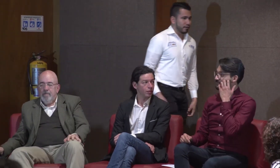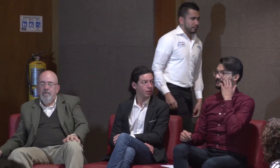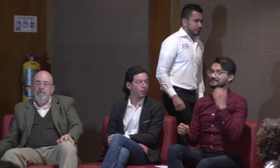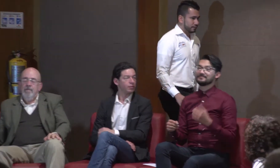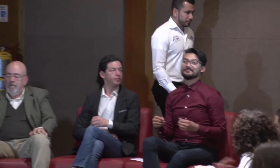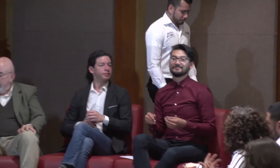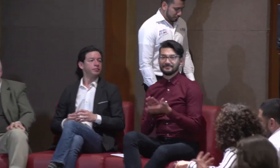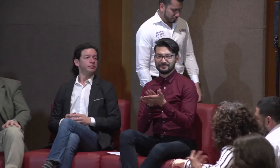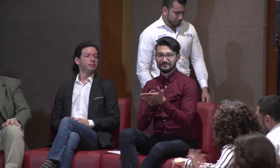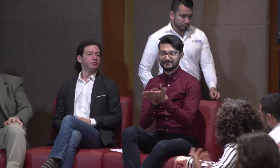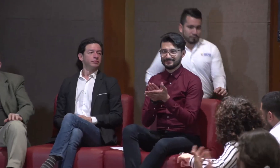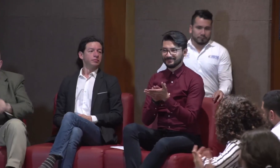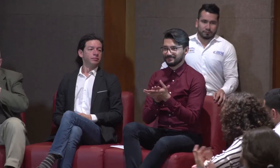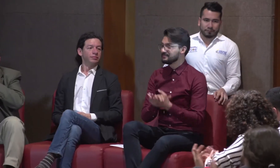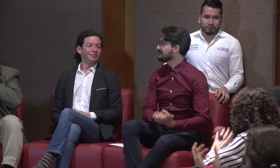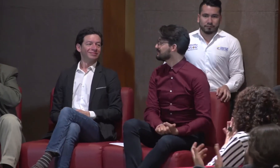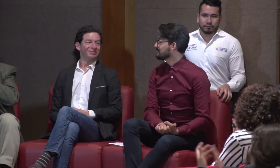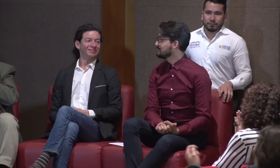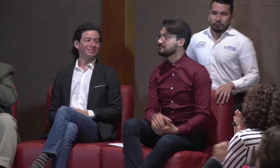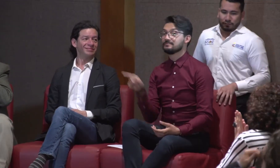Muchas gracias.